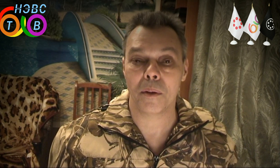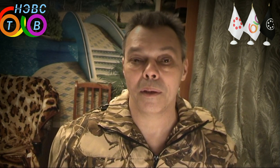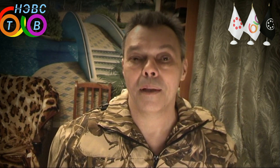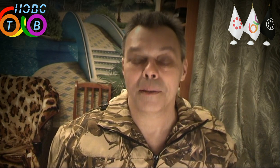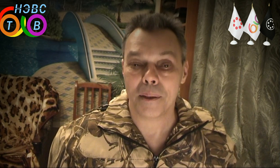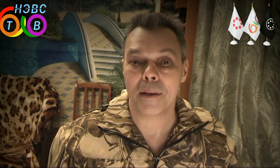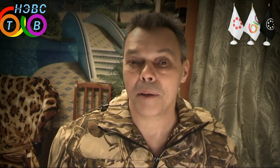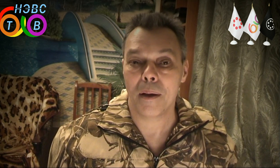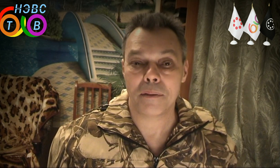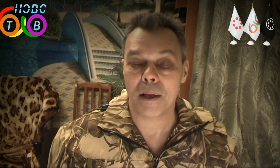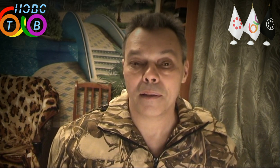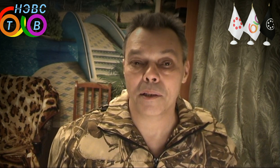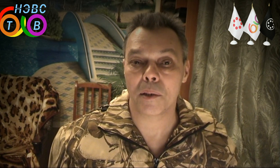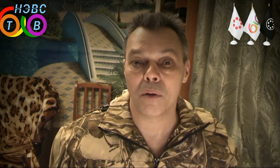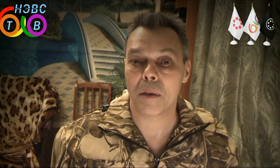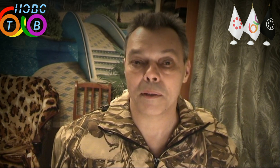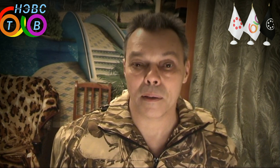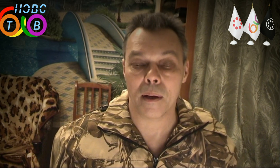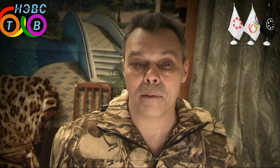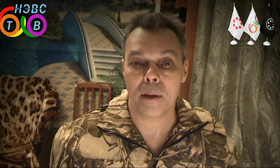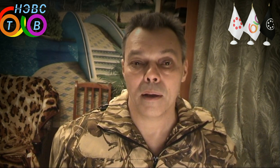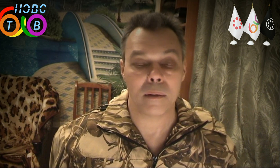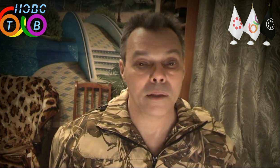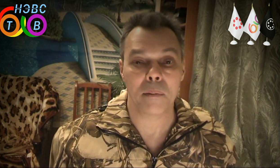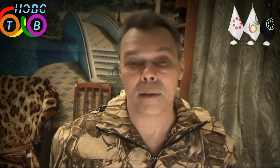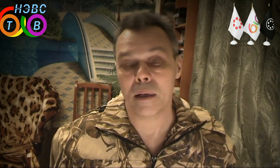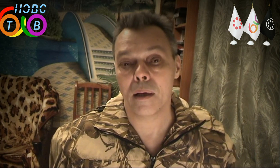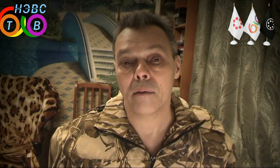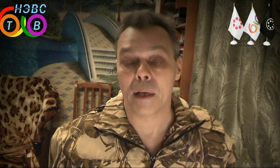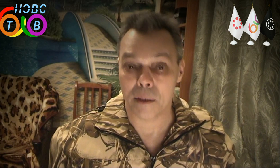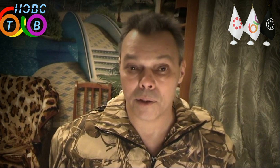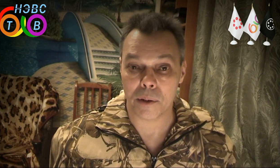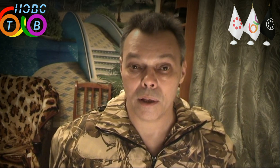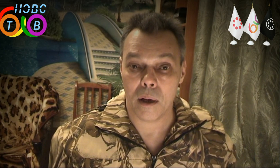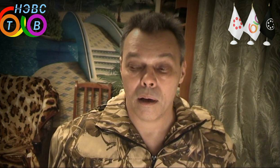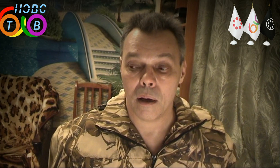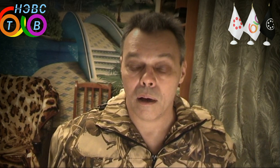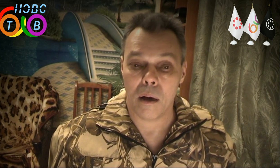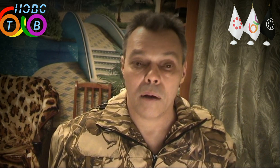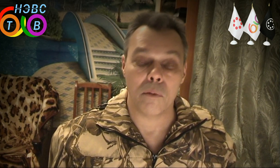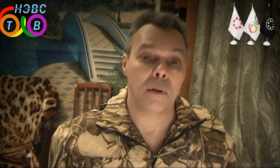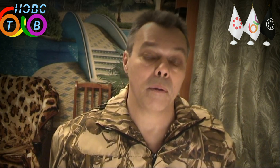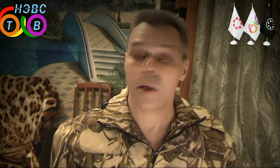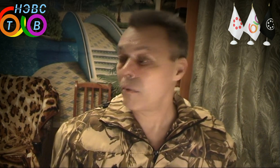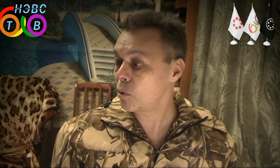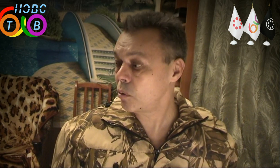и зрителями всех наших новых материалов на нашем канале выходящих. Вот. Напоминаю вам, что